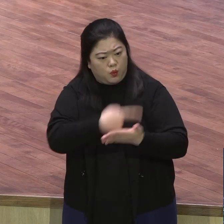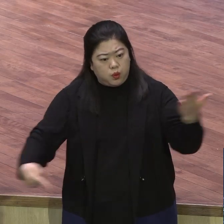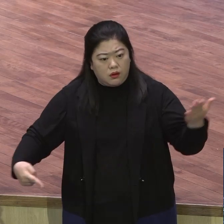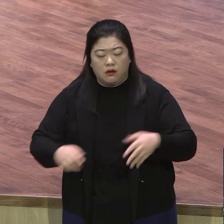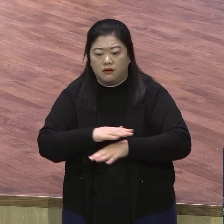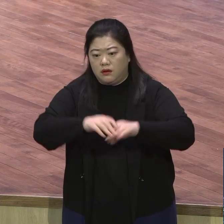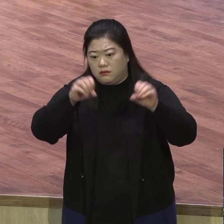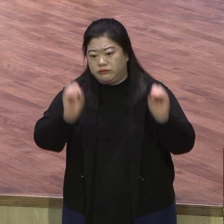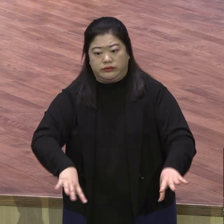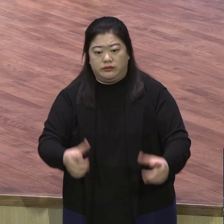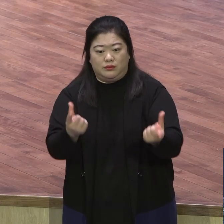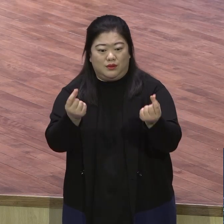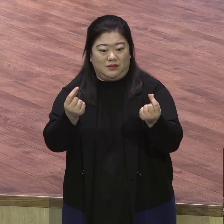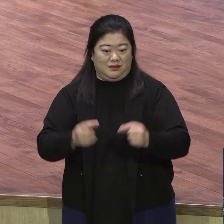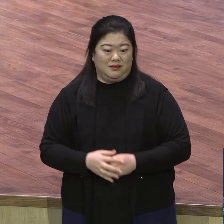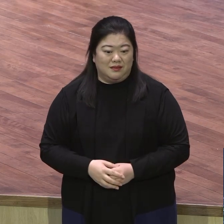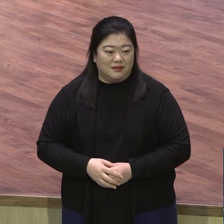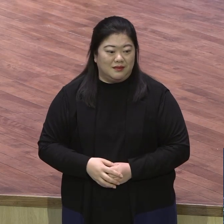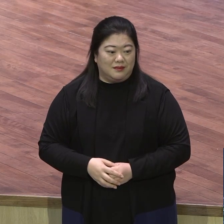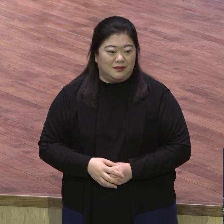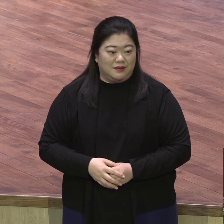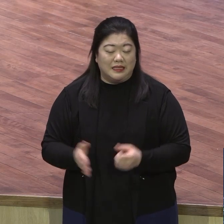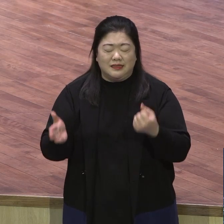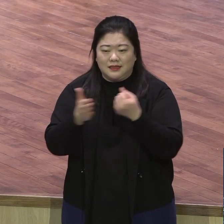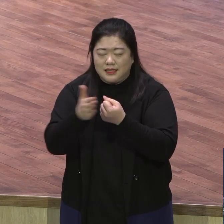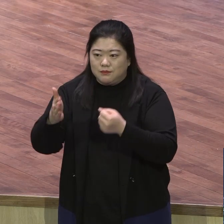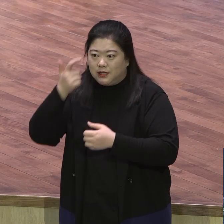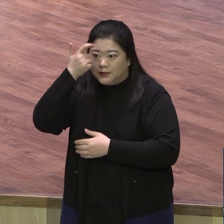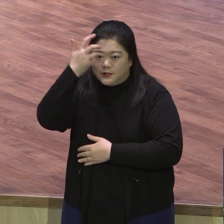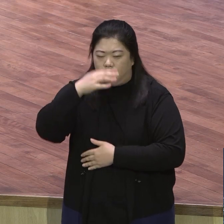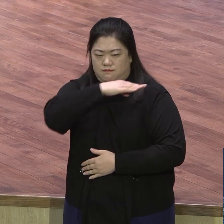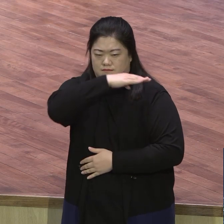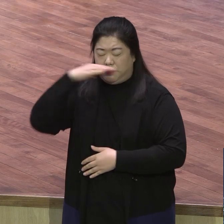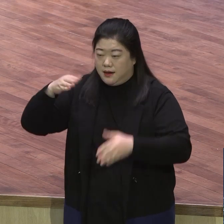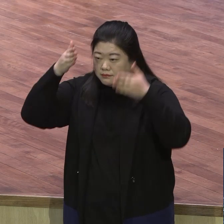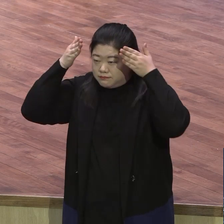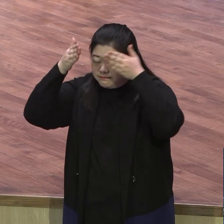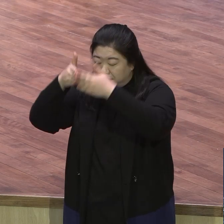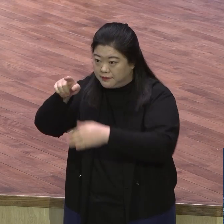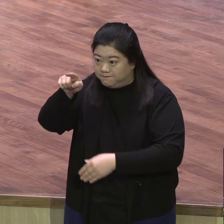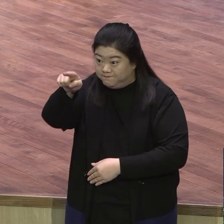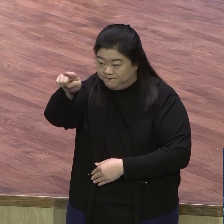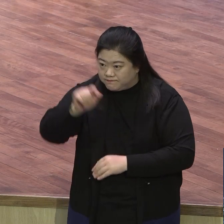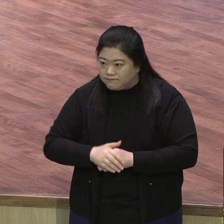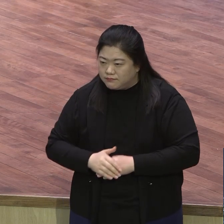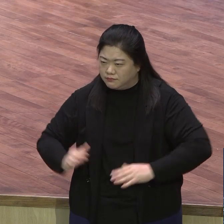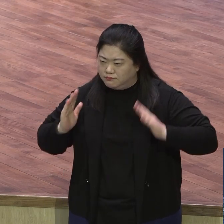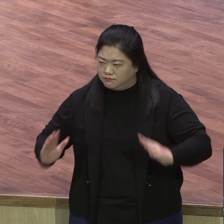영적인 이 방향을 올바로 잡는 것이 신앙생활의